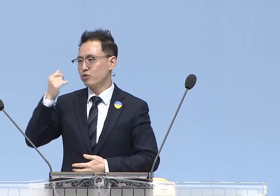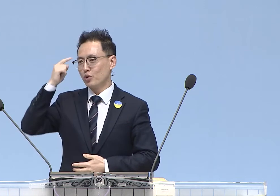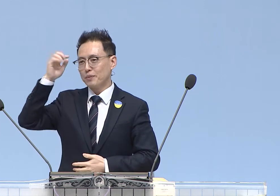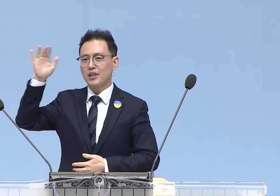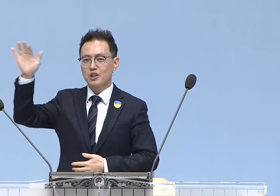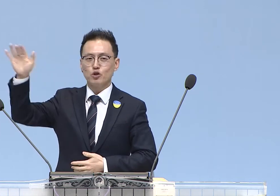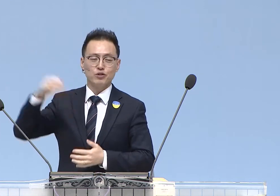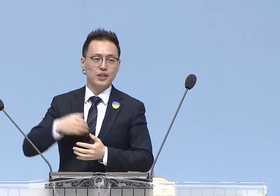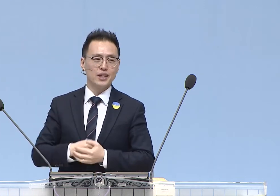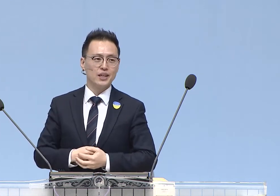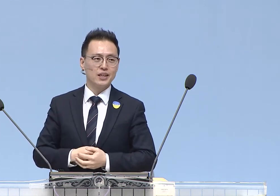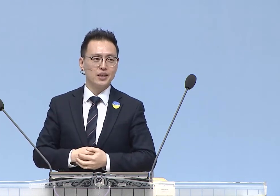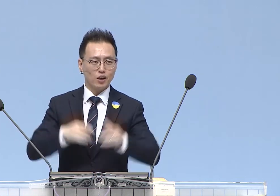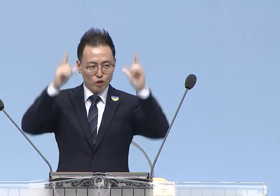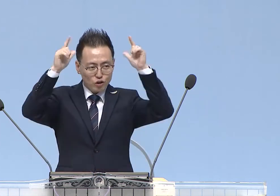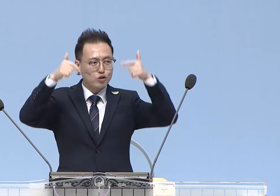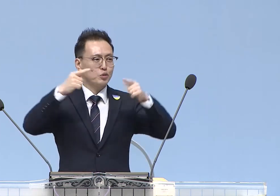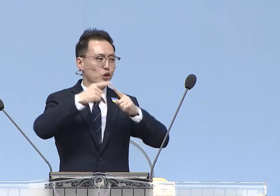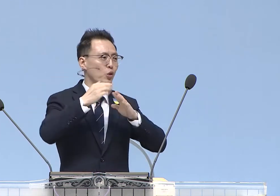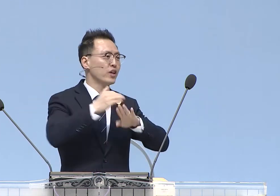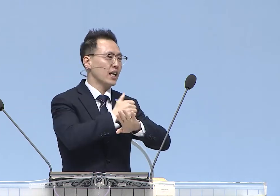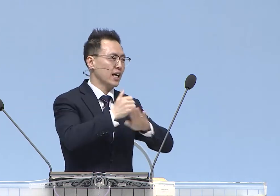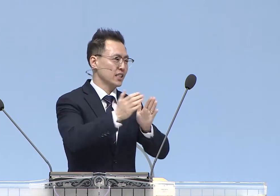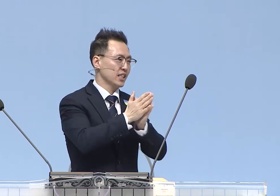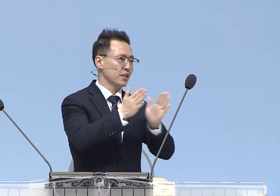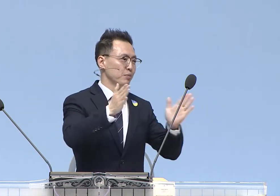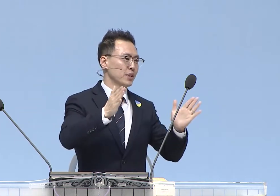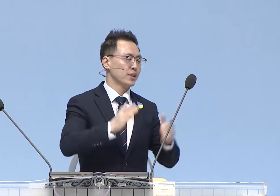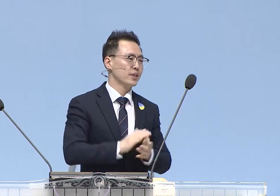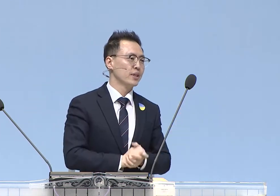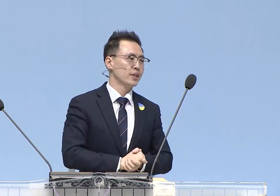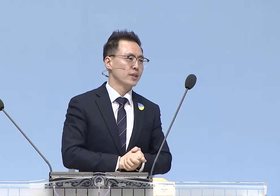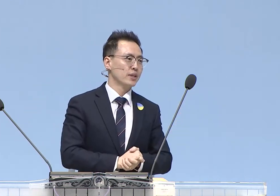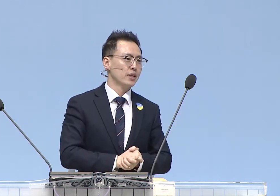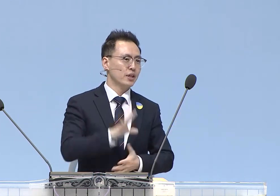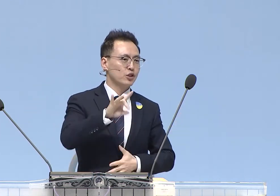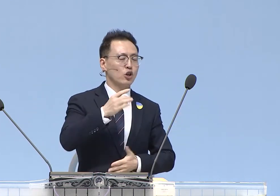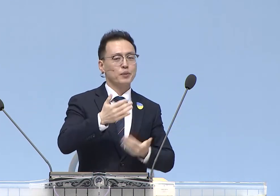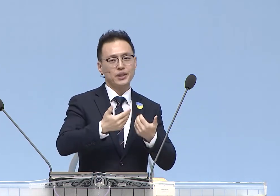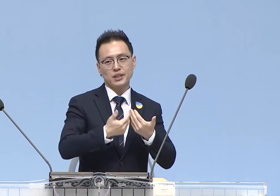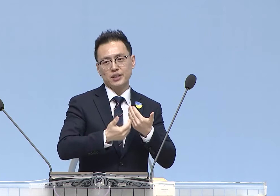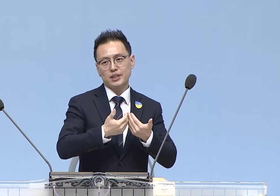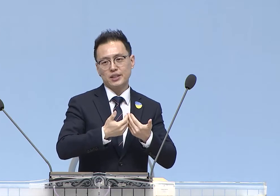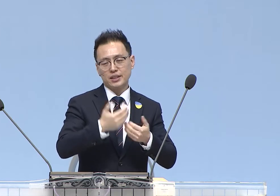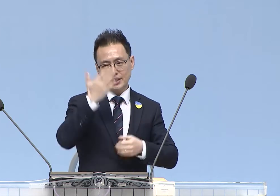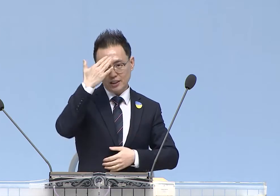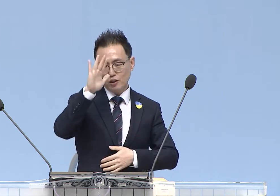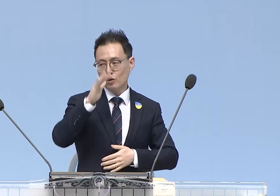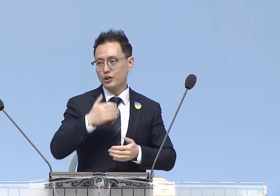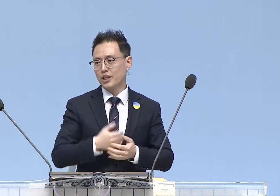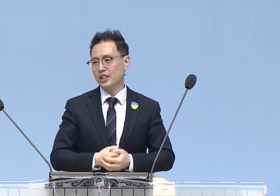부모님이 그리운데 어쩔 수 없이 교회를 나가기 시작합니다. 처음에는 낯설고